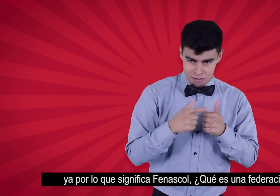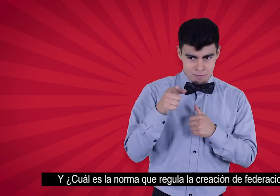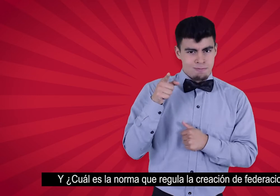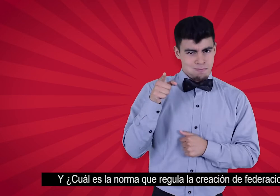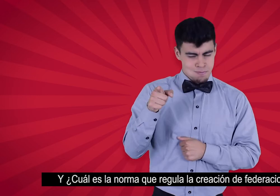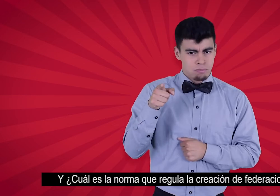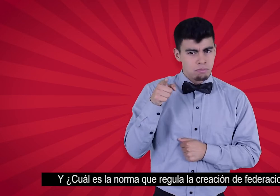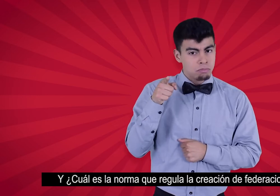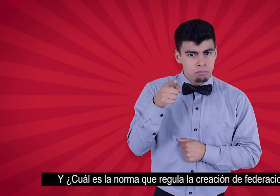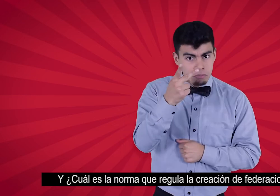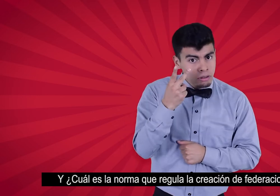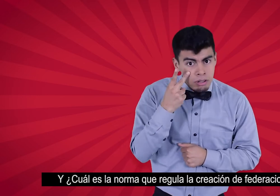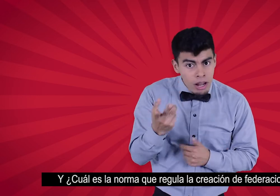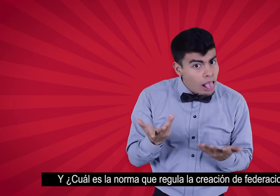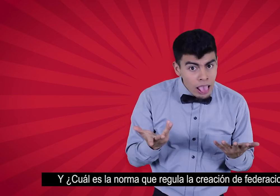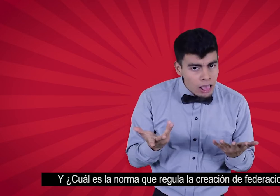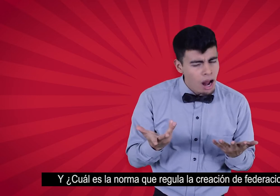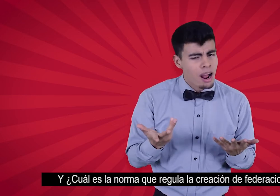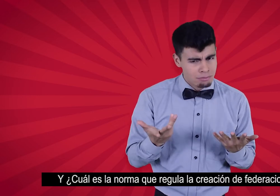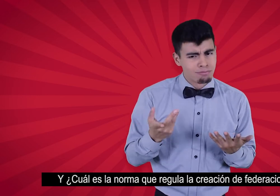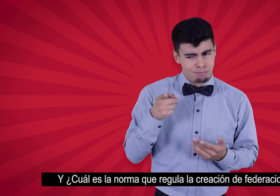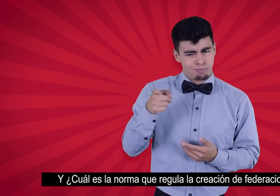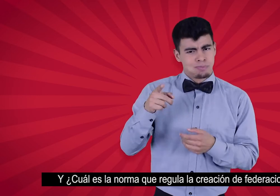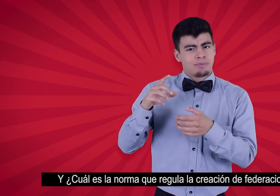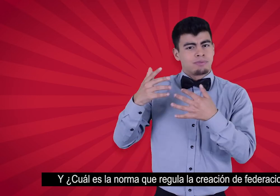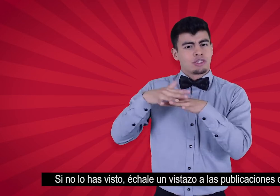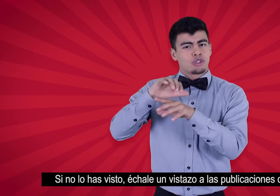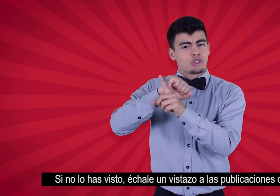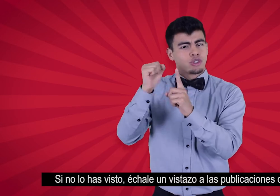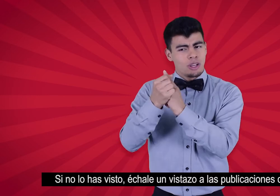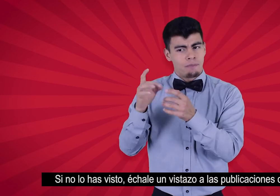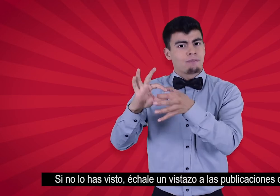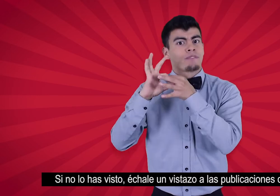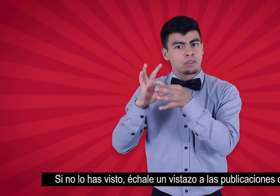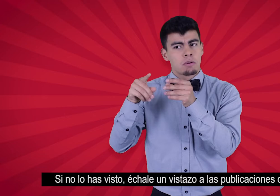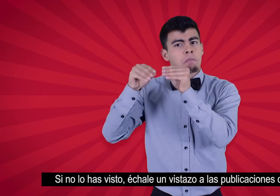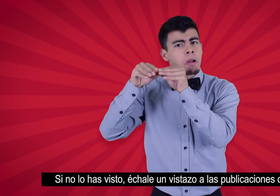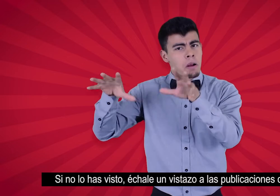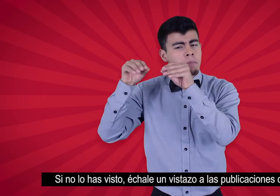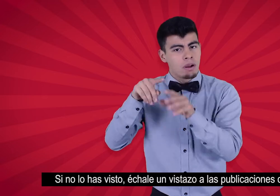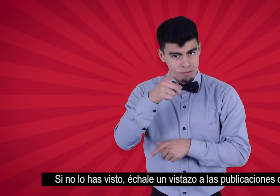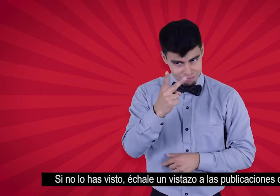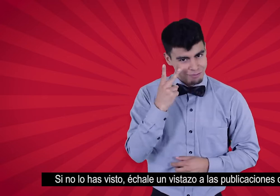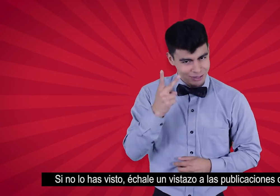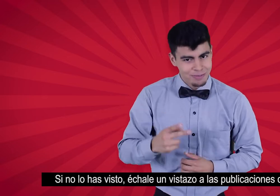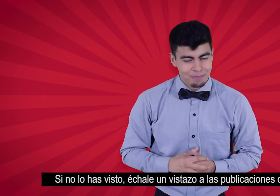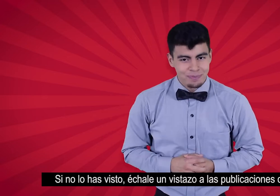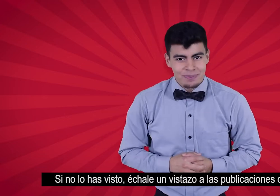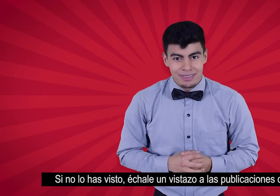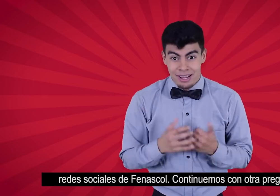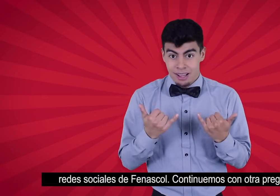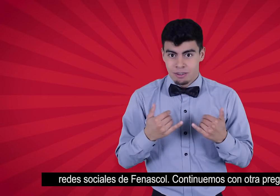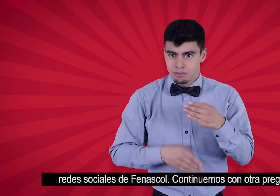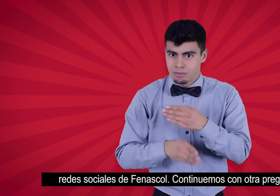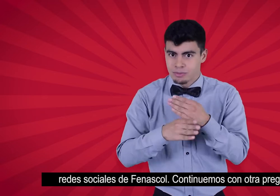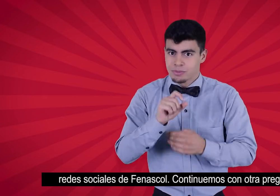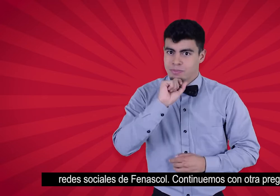y cuál es la norma que regula la creación de federaciones? Si no lo has visto, échale un vistazo a las publicaciones de las redes sociales de